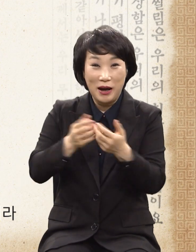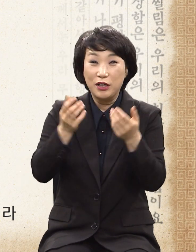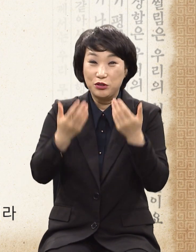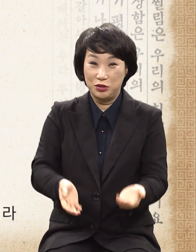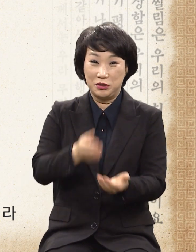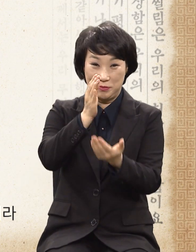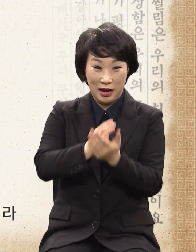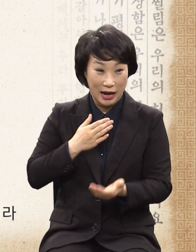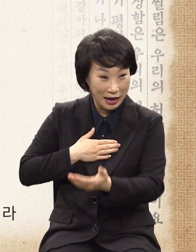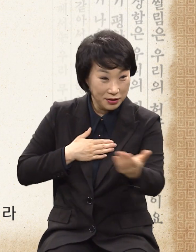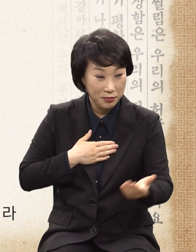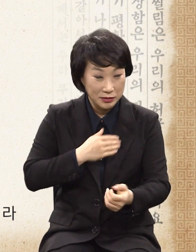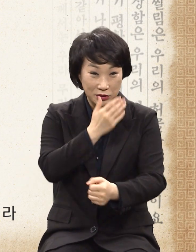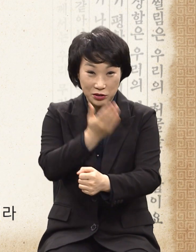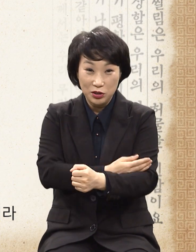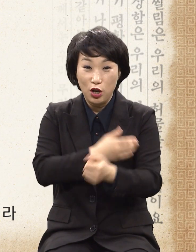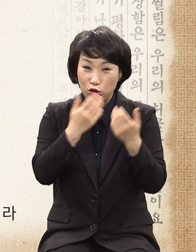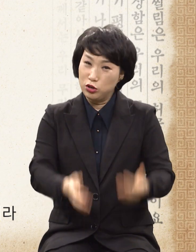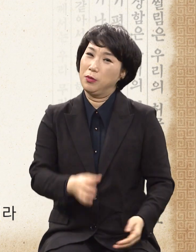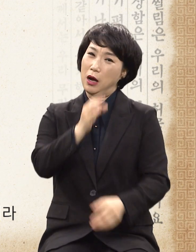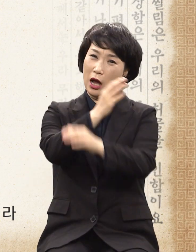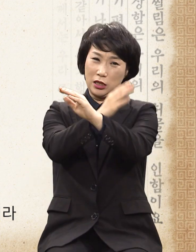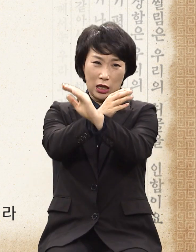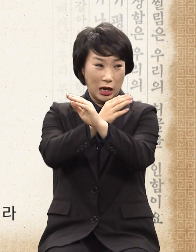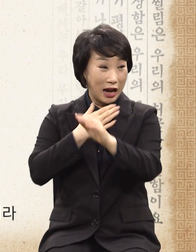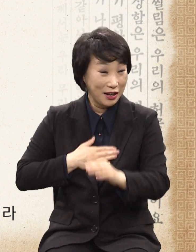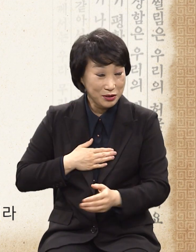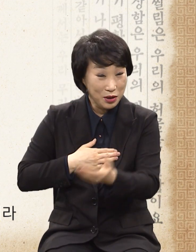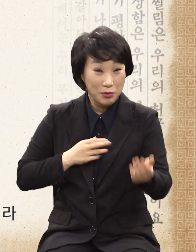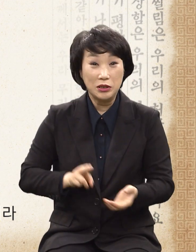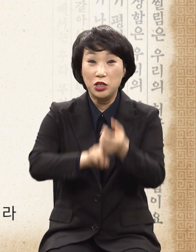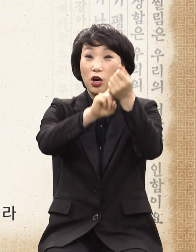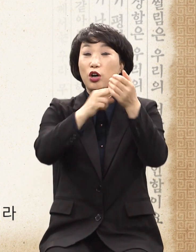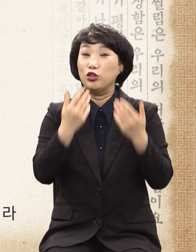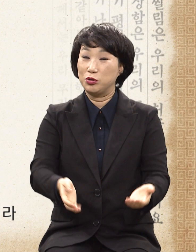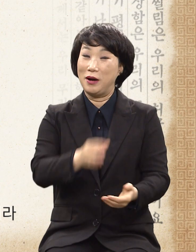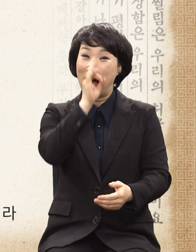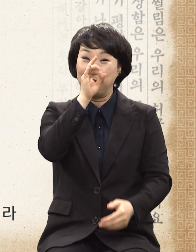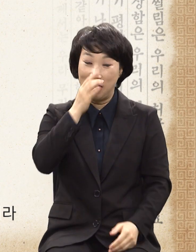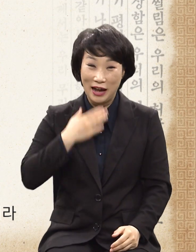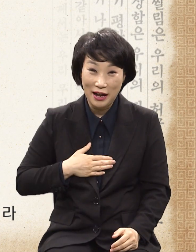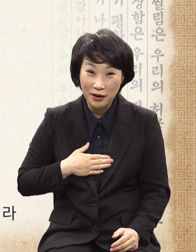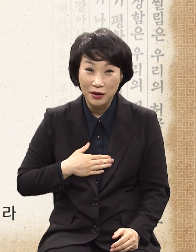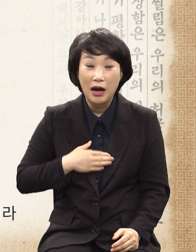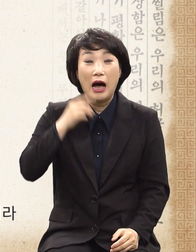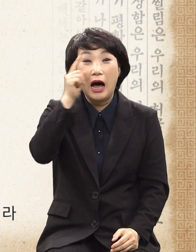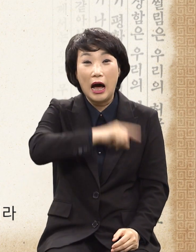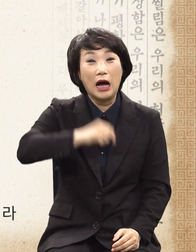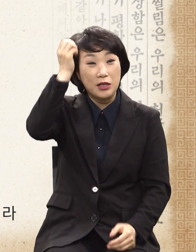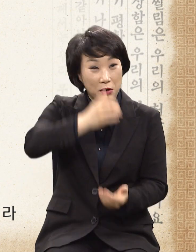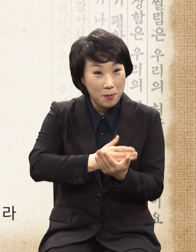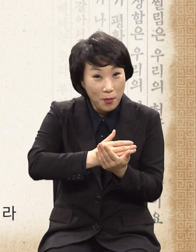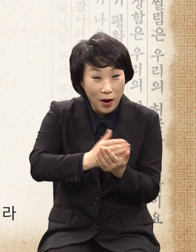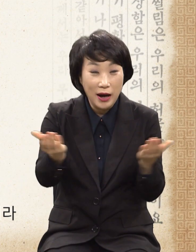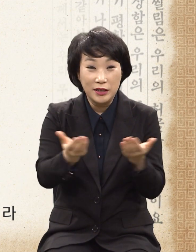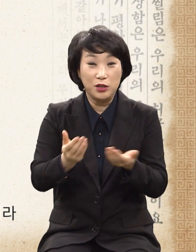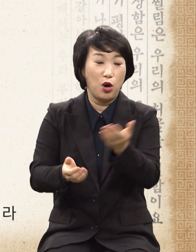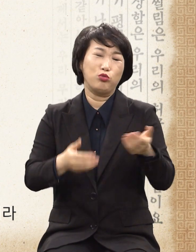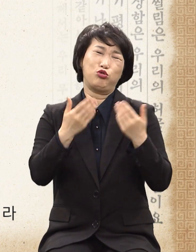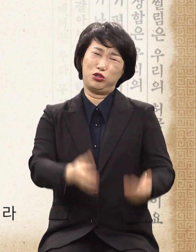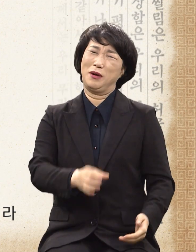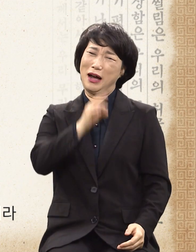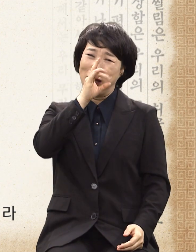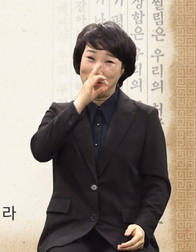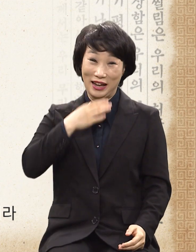말고, 여러분 능력이 쉬어서는 안 되며 이적이 쉬어서도 안 되고 악한 영을 몰아내는데 쉬어서도